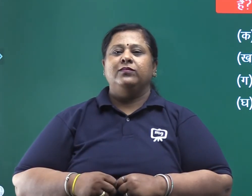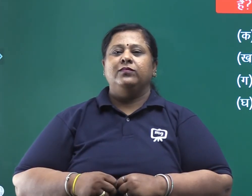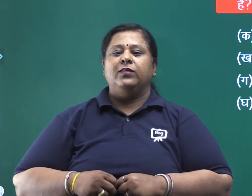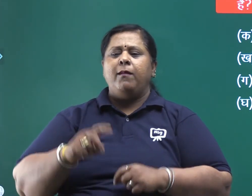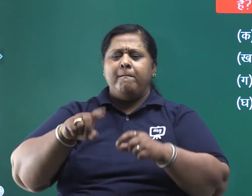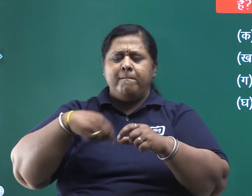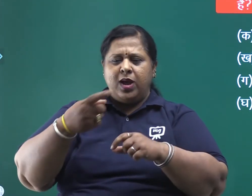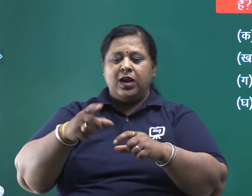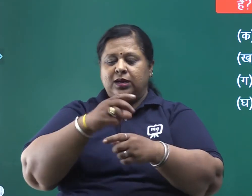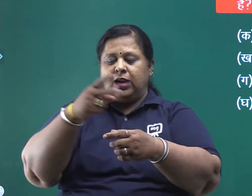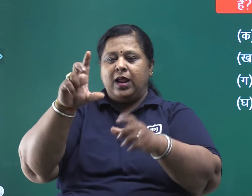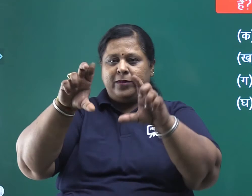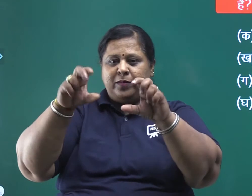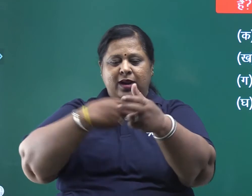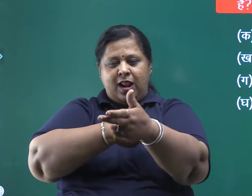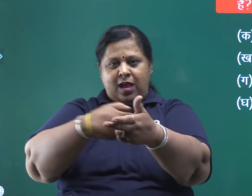पार नज़र के